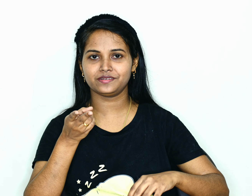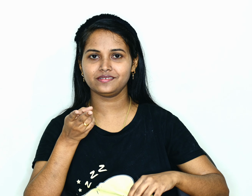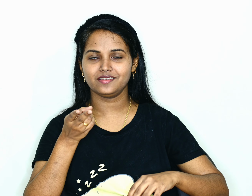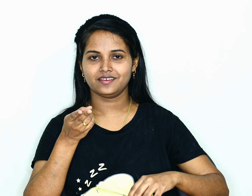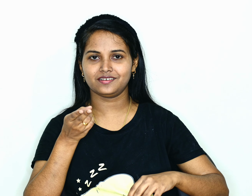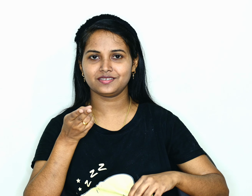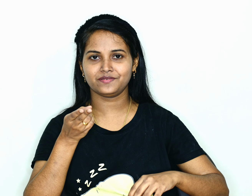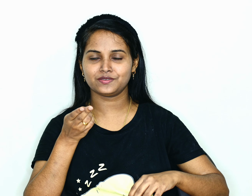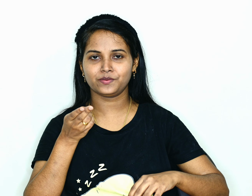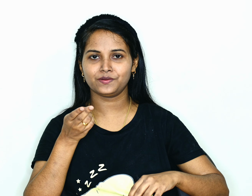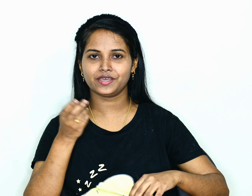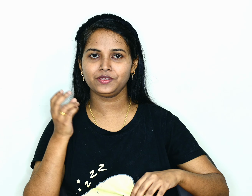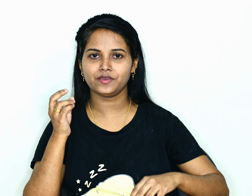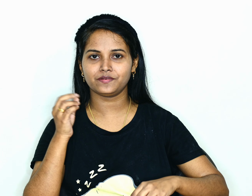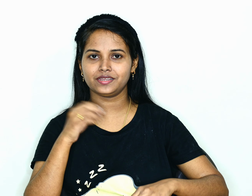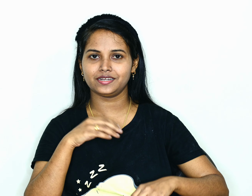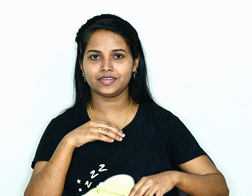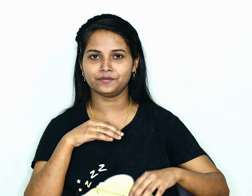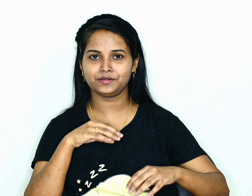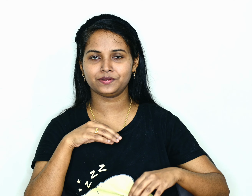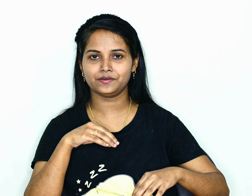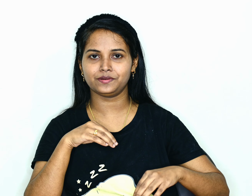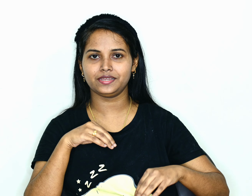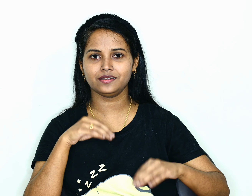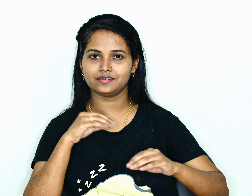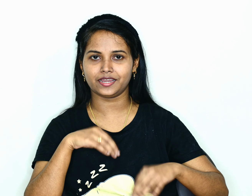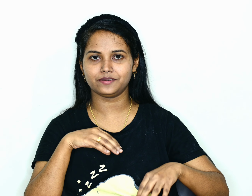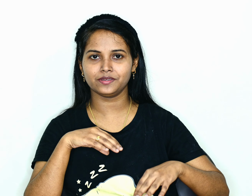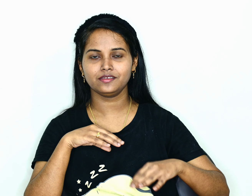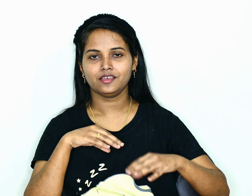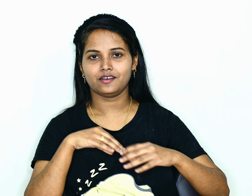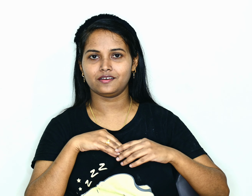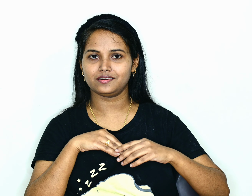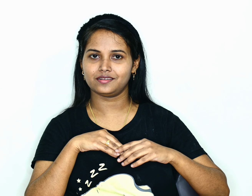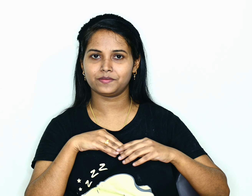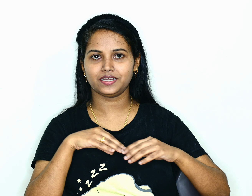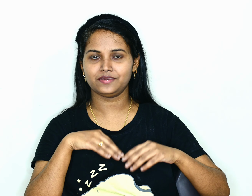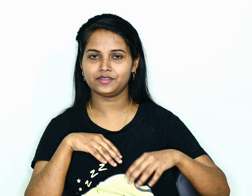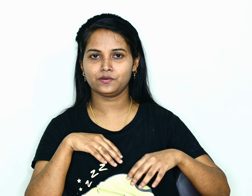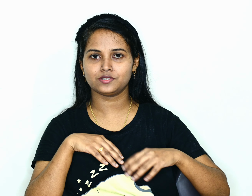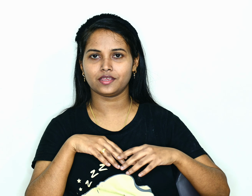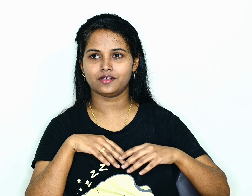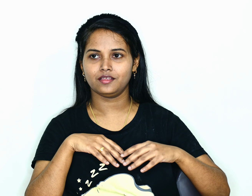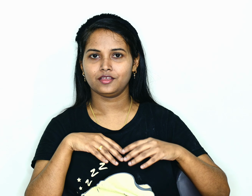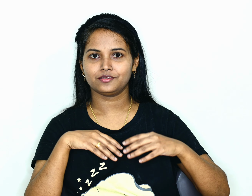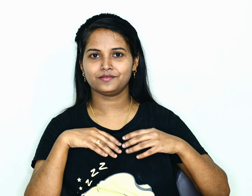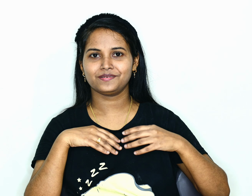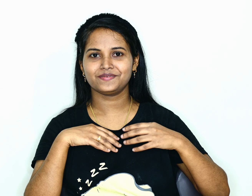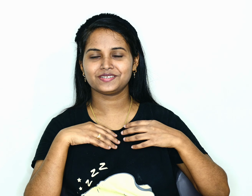2 centimeter सर्विक्स ओपन हो गया, यू हैव टू गेट एडमिट टुडे ओनली नाइट में और आपका डिलीवरी हो जाएगा। तो